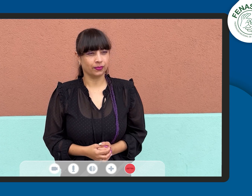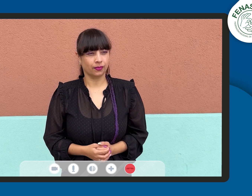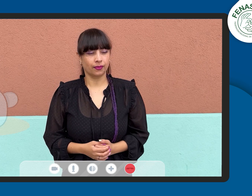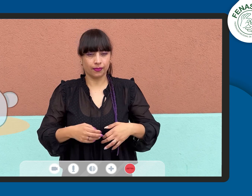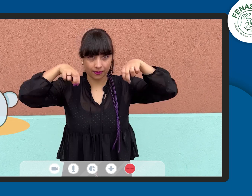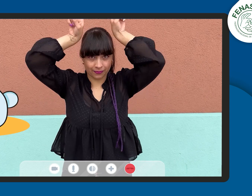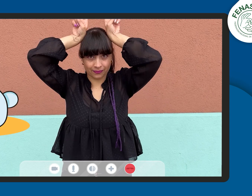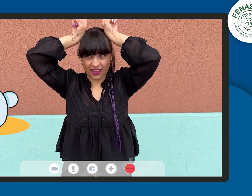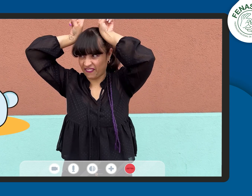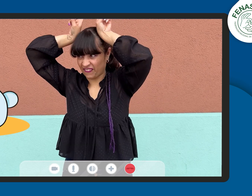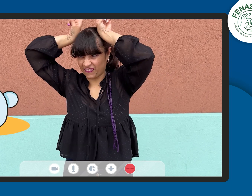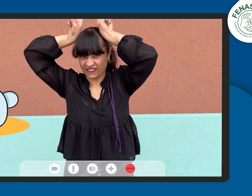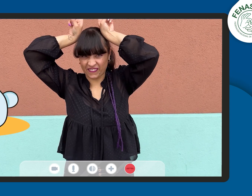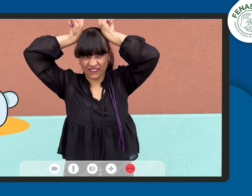visual vernacular.